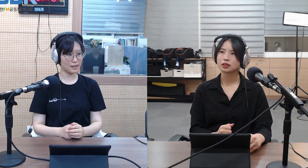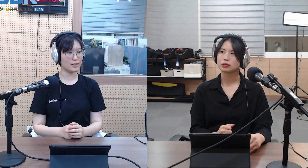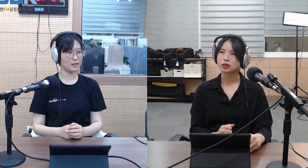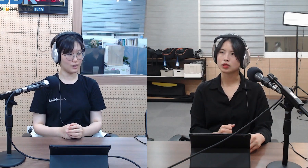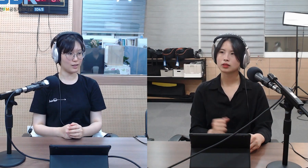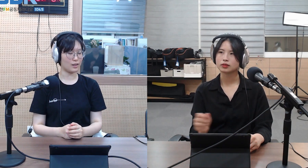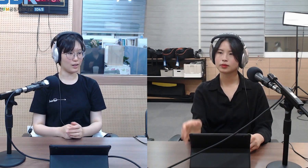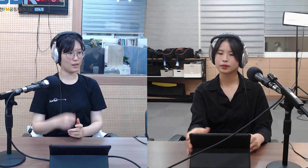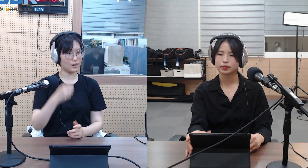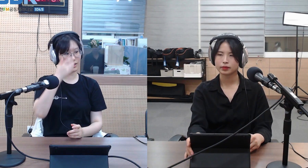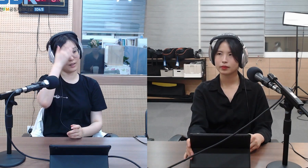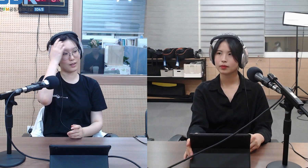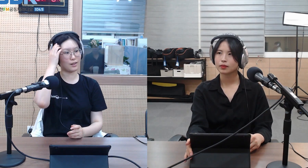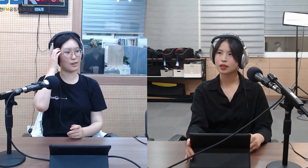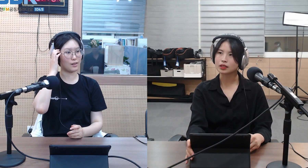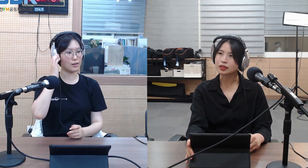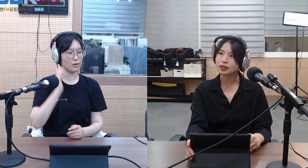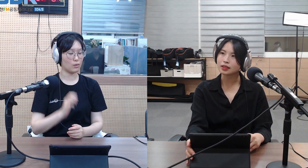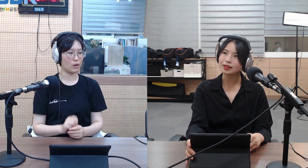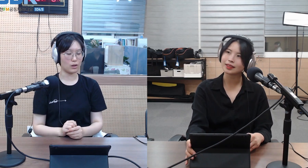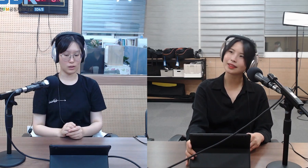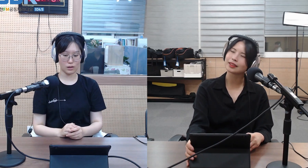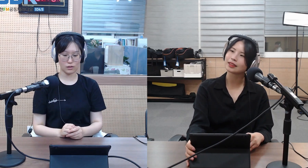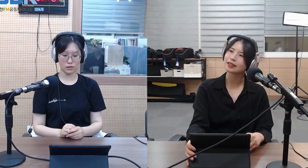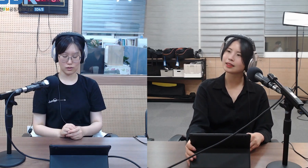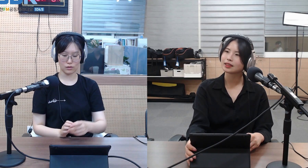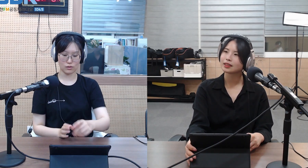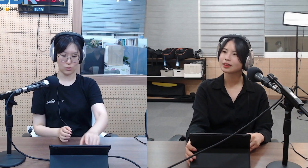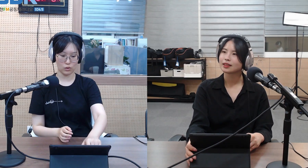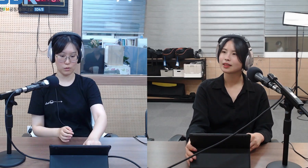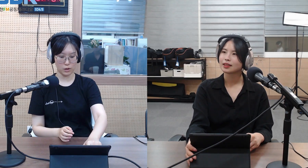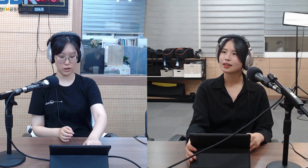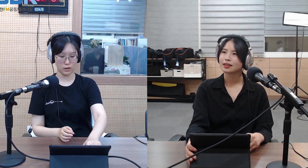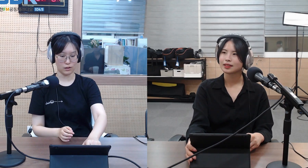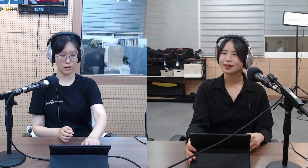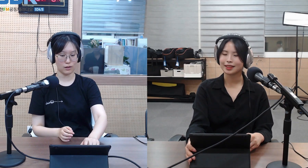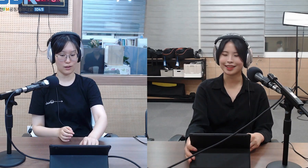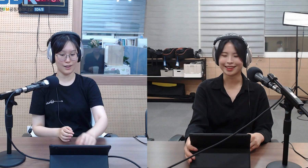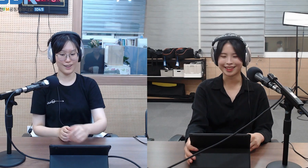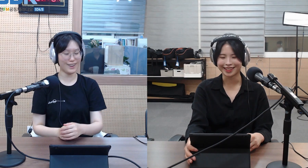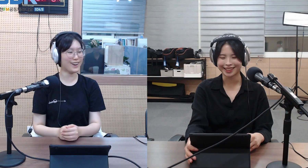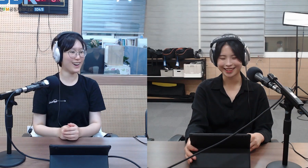돼요. 네. 다시. 와, 상황극 오랜만이다.